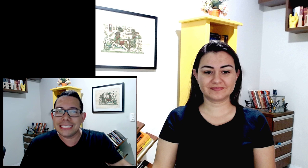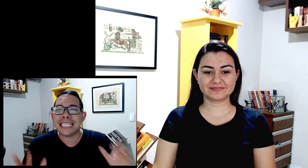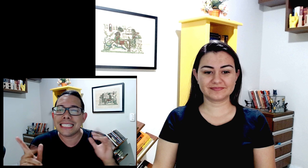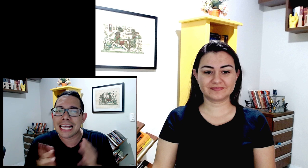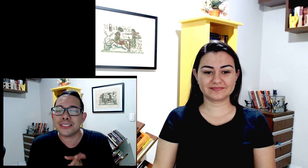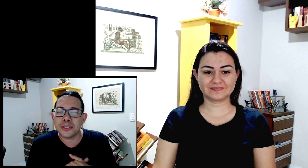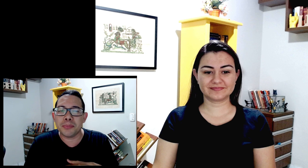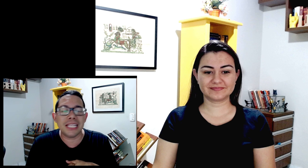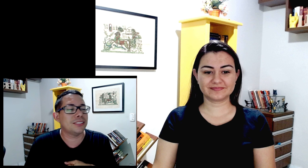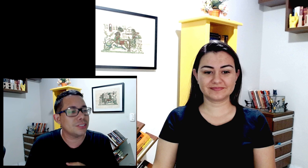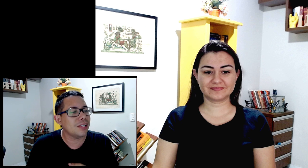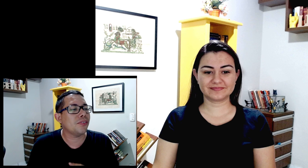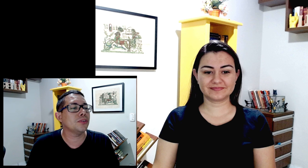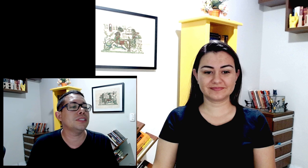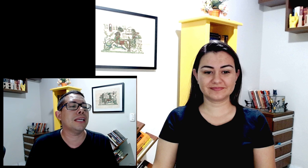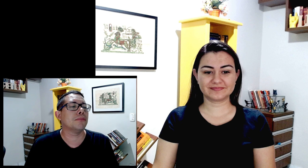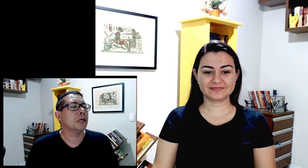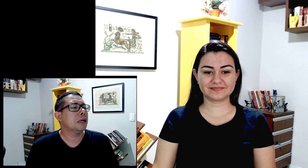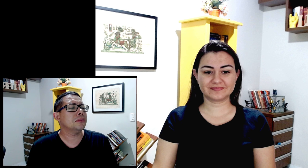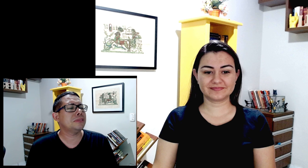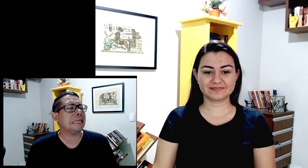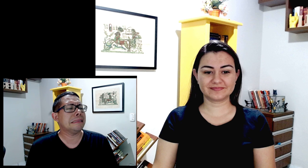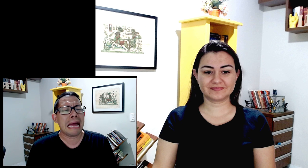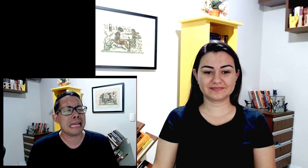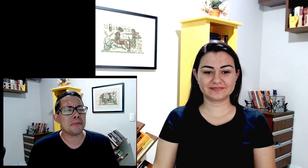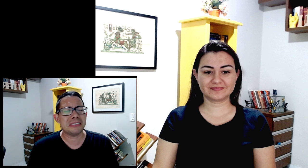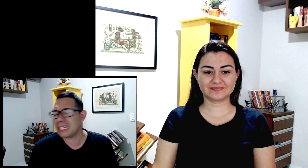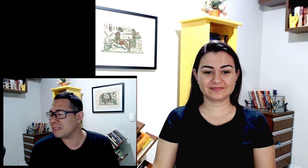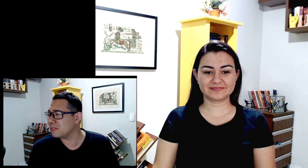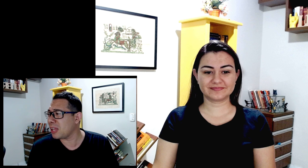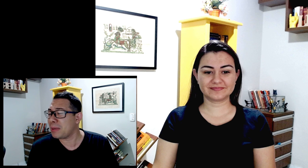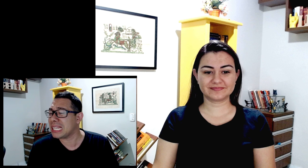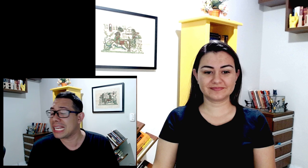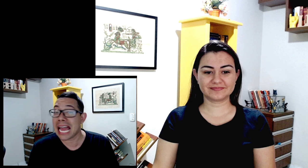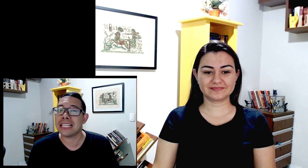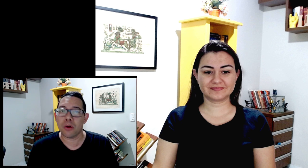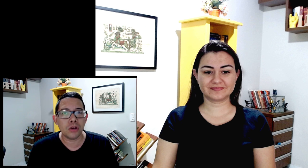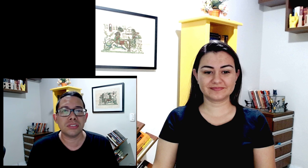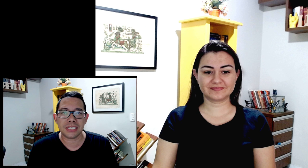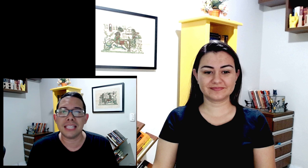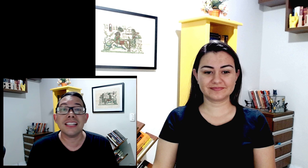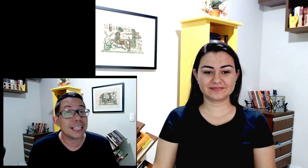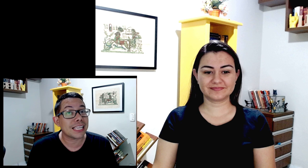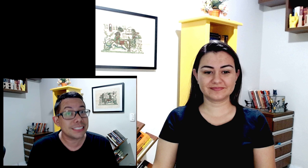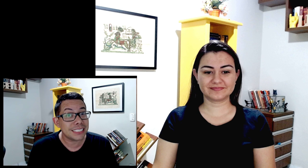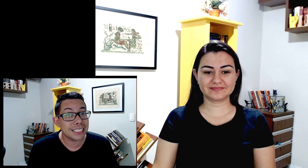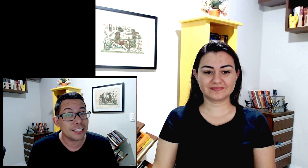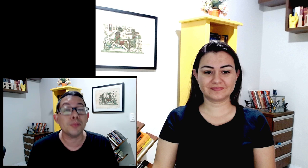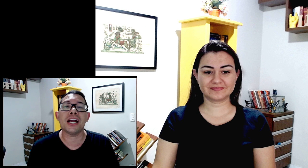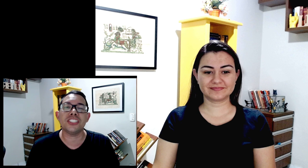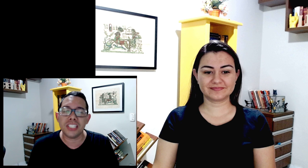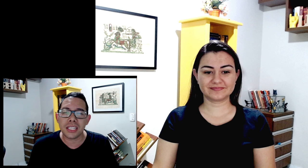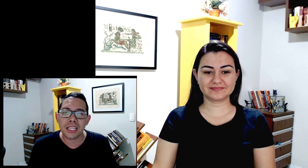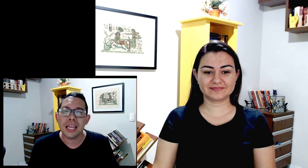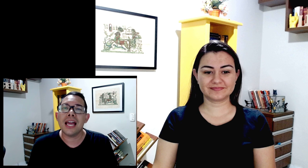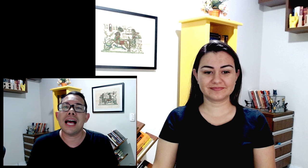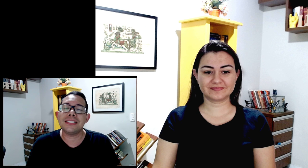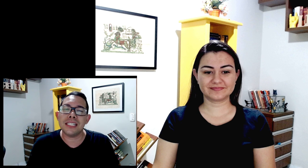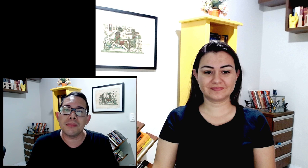esquentar ser vira se você vai passar o dia de aula eu não sei nada eu achei que não ia aprender nada olha o Esquenta ela tá ensinando imagine a